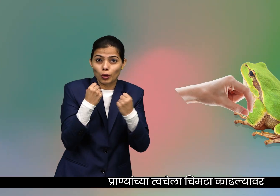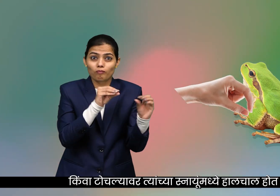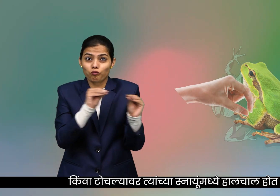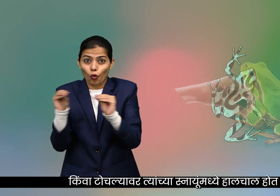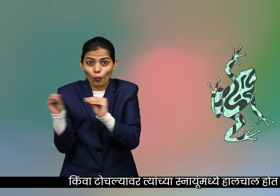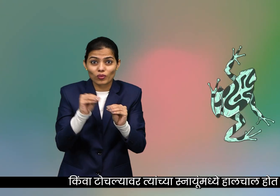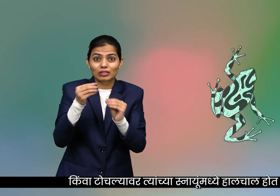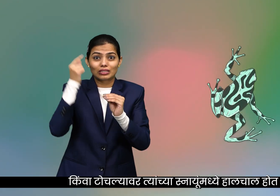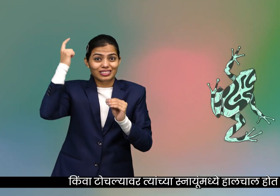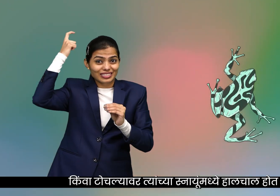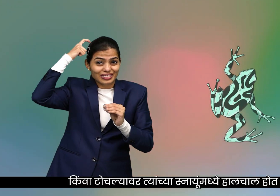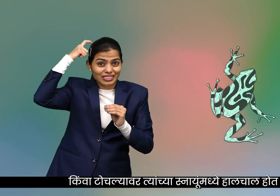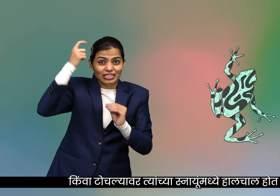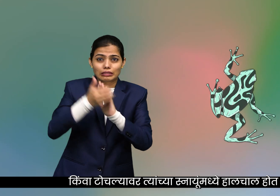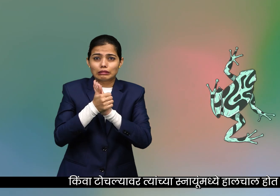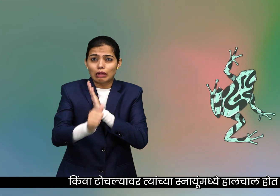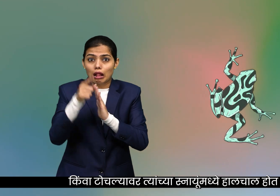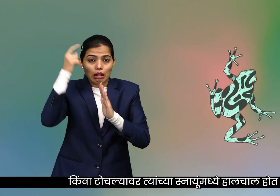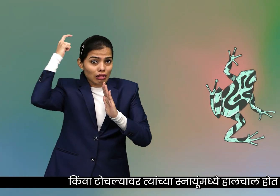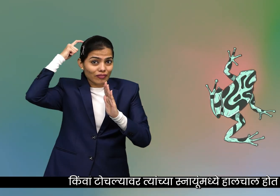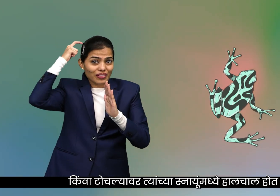किंवा टोचल्यावर त्यांच्या स्नायूमध्ये हालचाल होत होती.